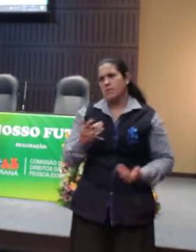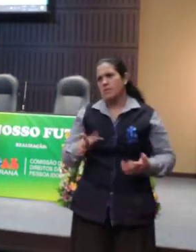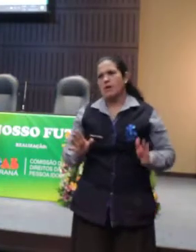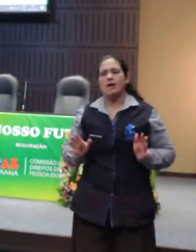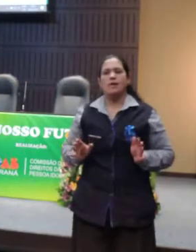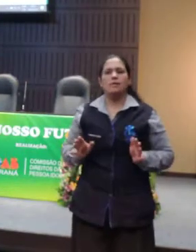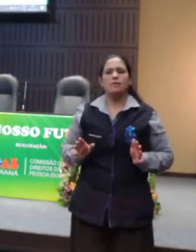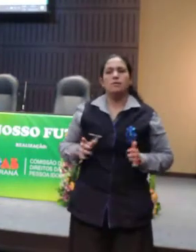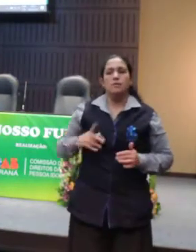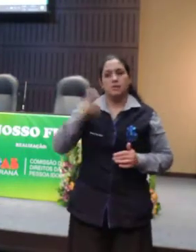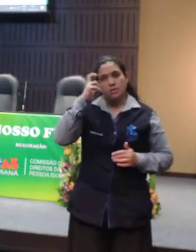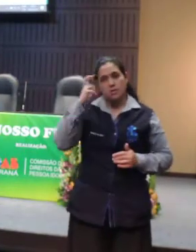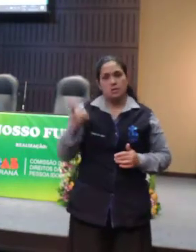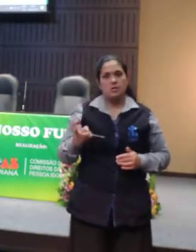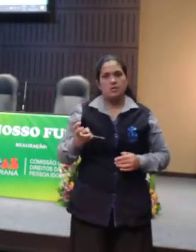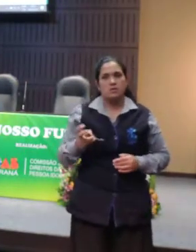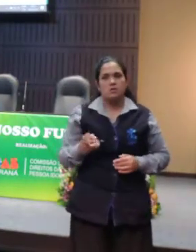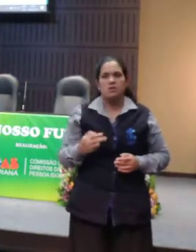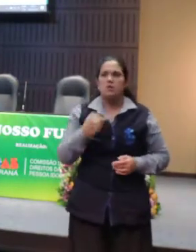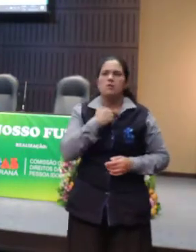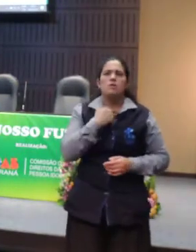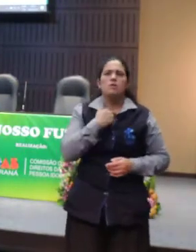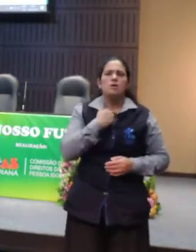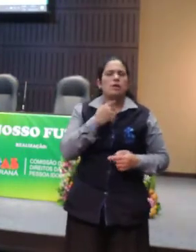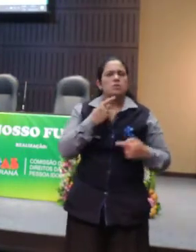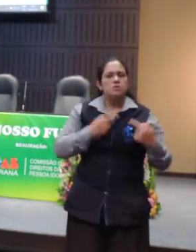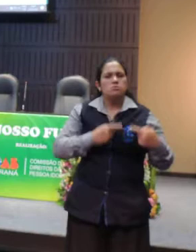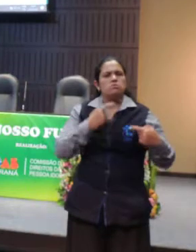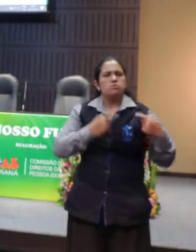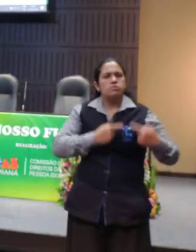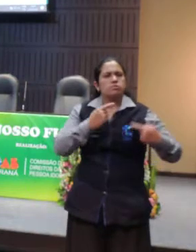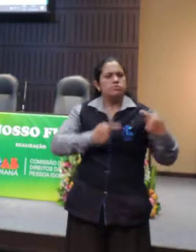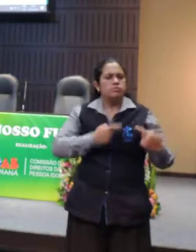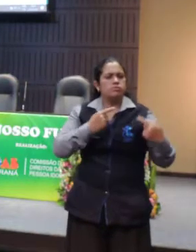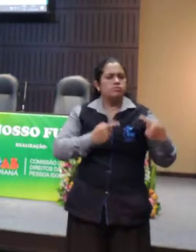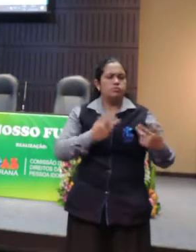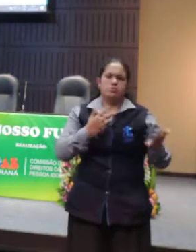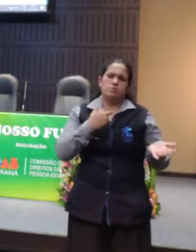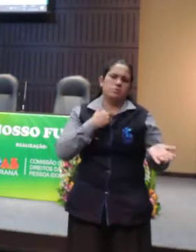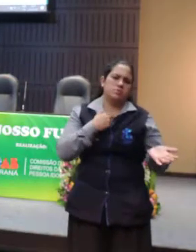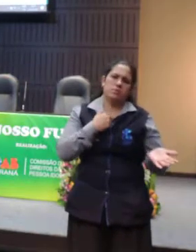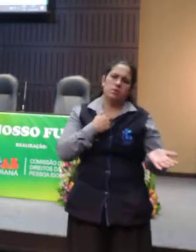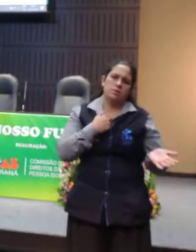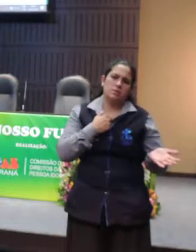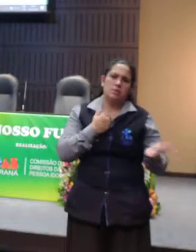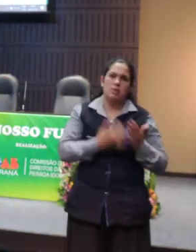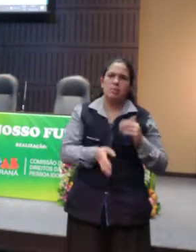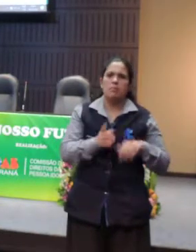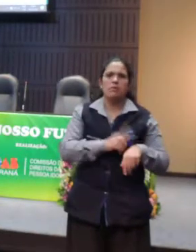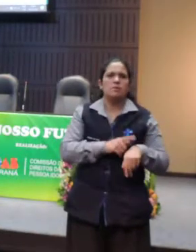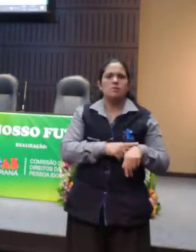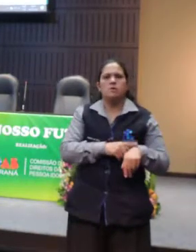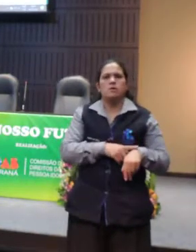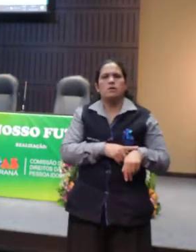problema. Então, você tem que ser inteligente. Não fique batendo na... de dando murro com a faca, meu Deus.